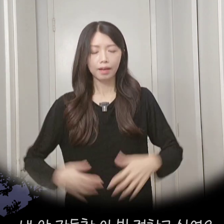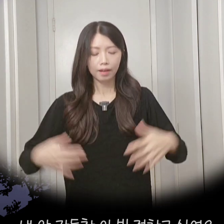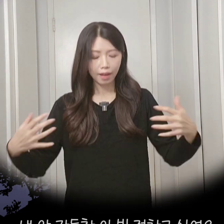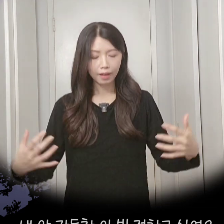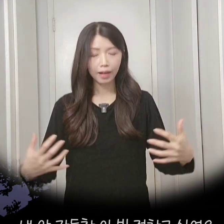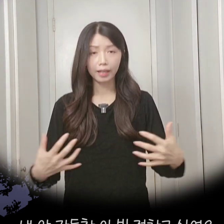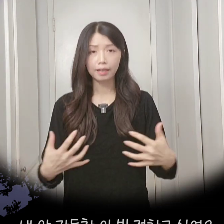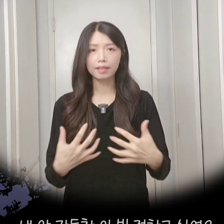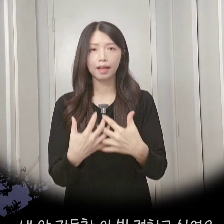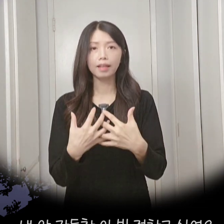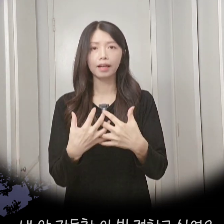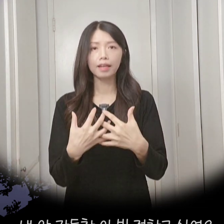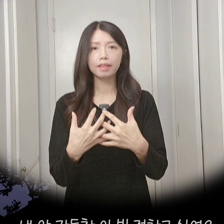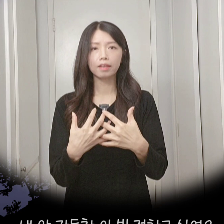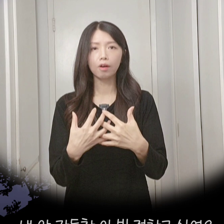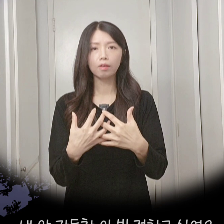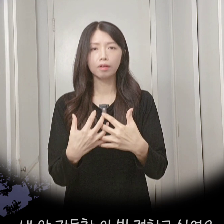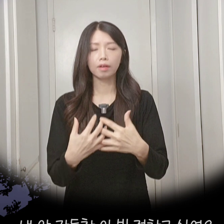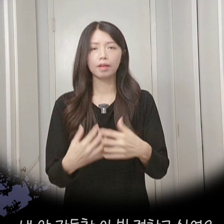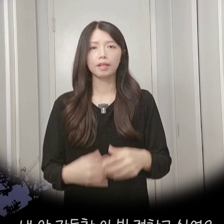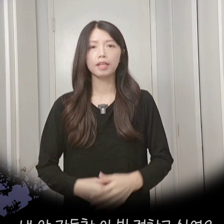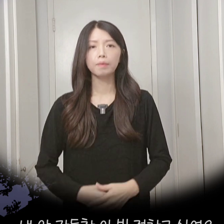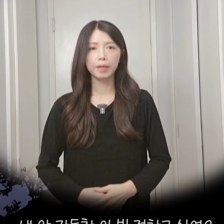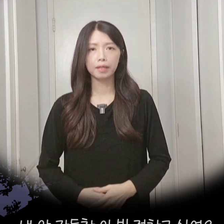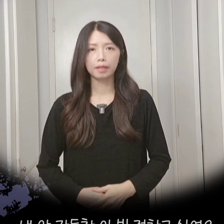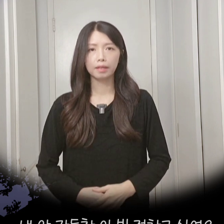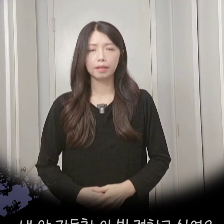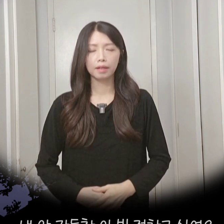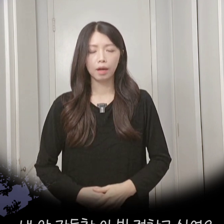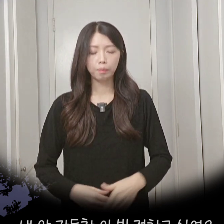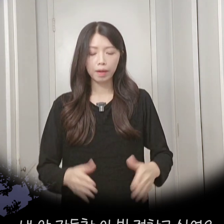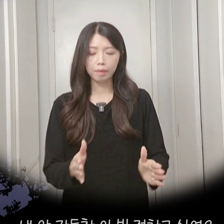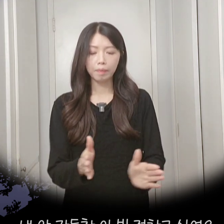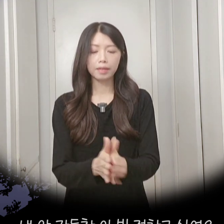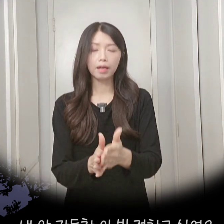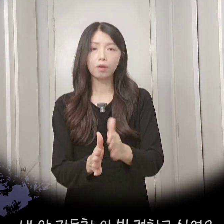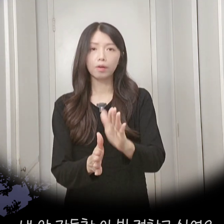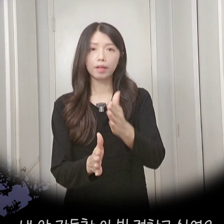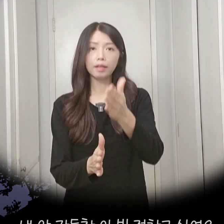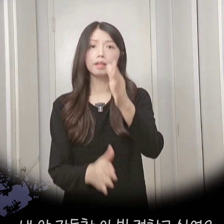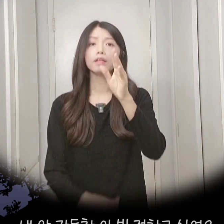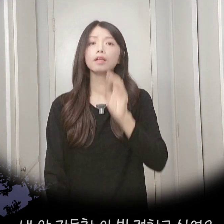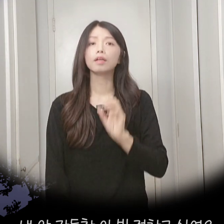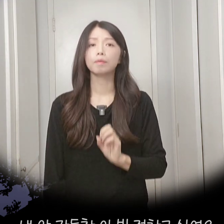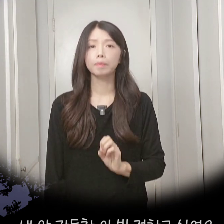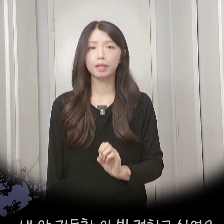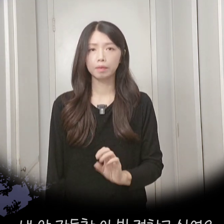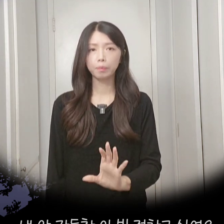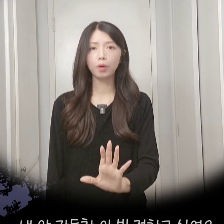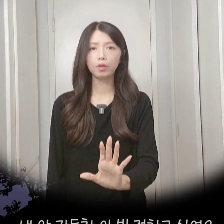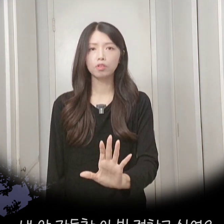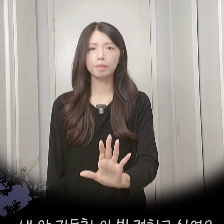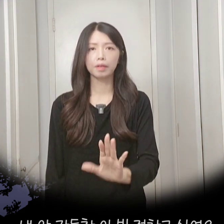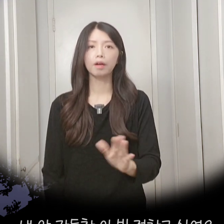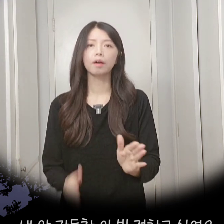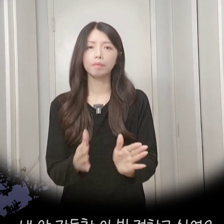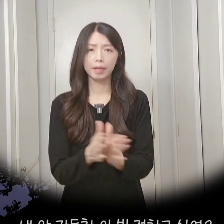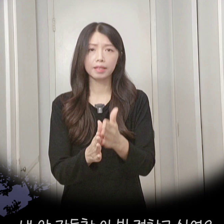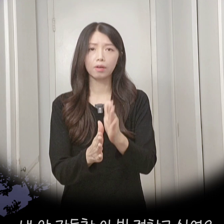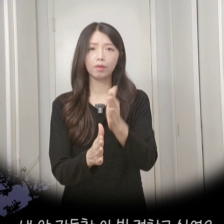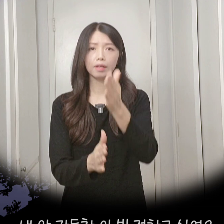됩니다. 내 안 가득 찬 아까 했죠. 이 빛 앞에 반짝거리는 빛 표현해 주시면